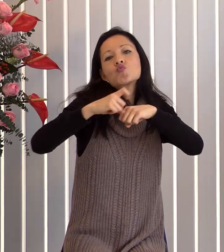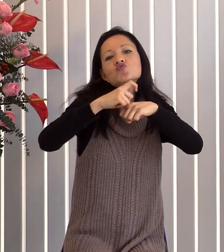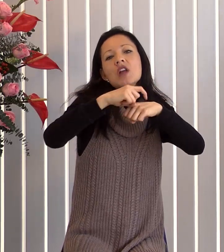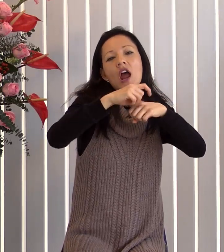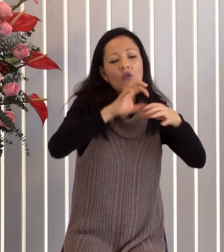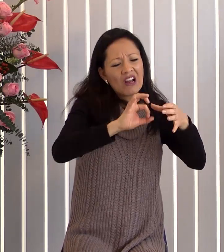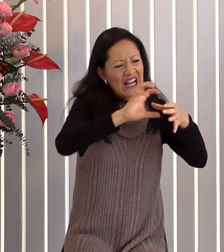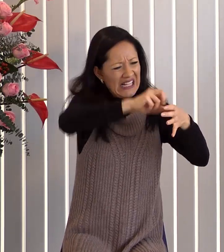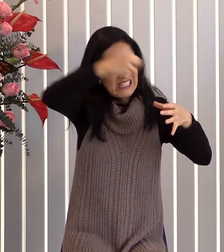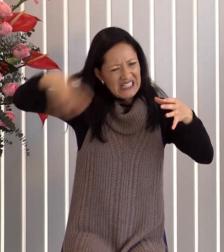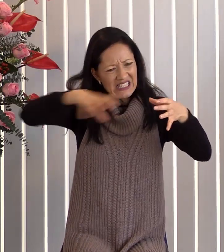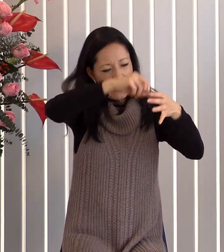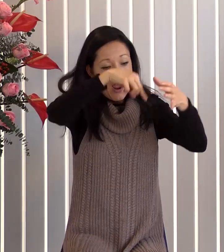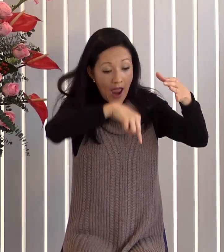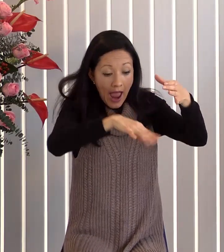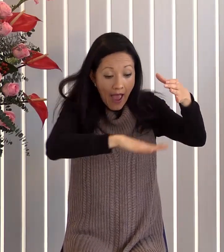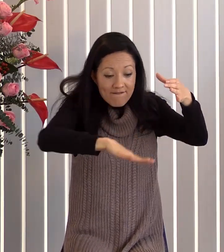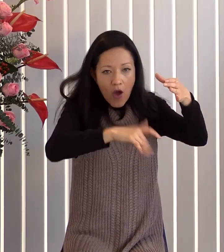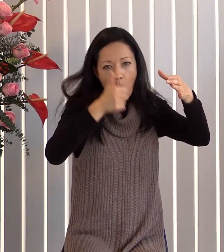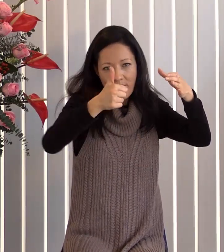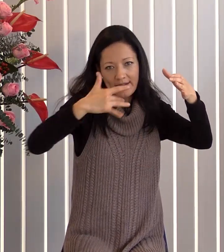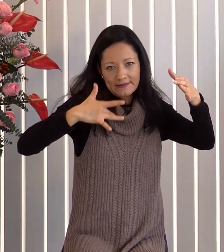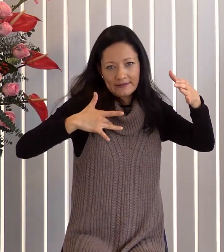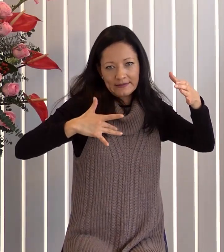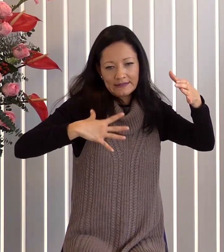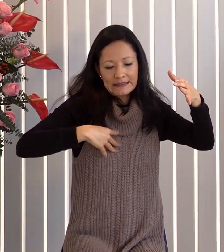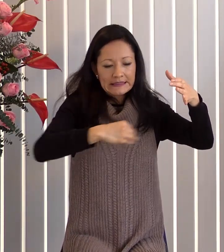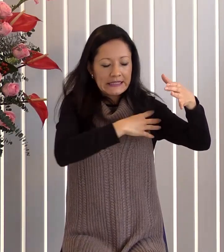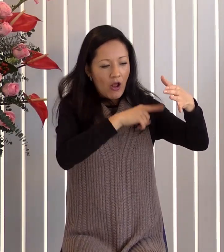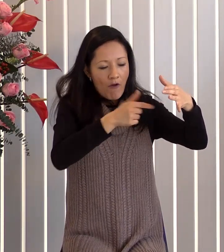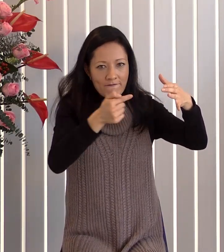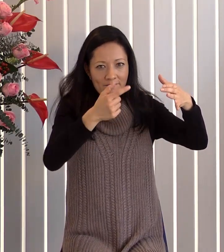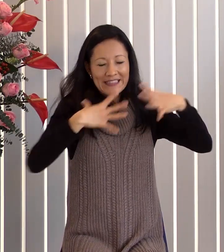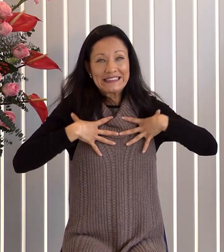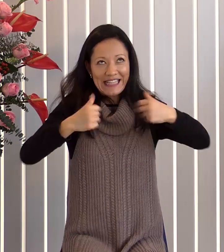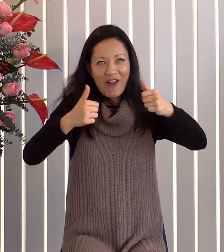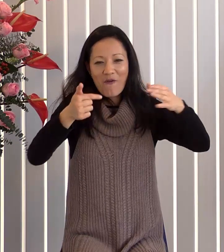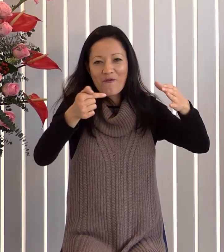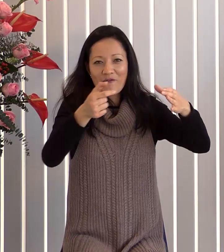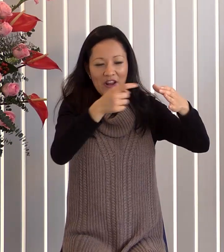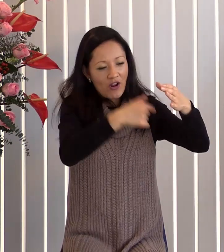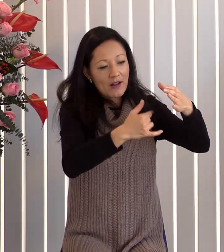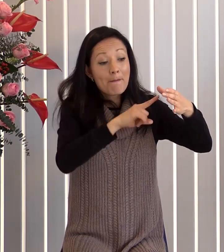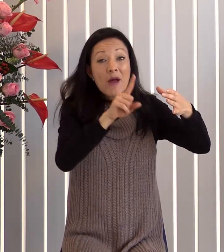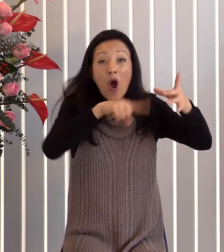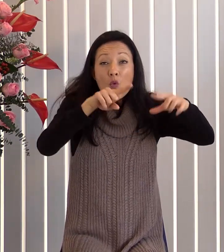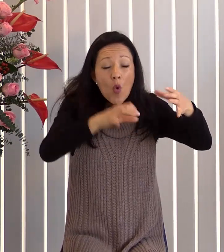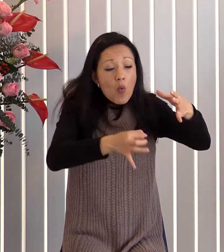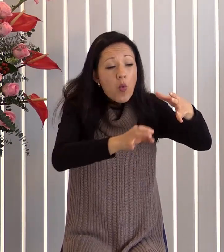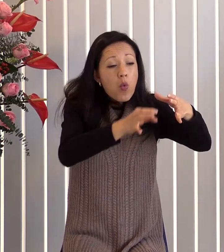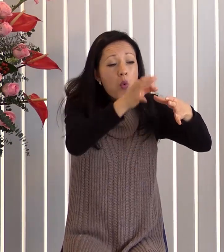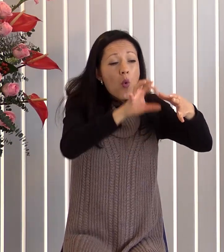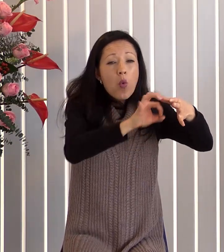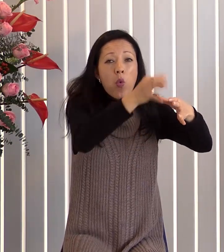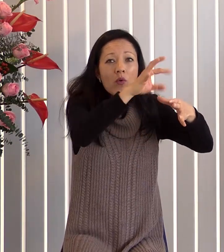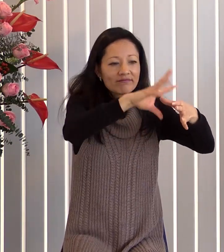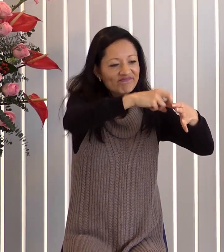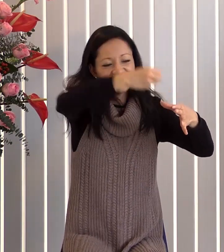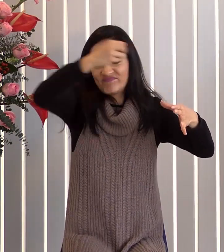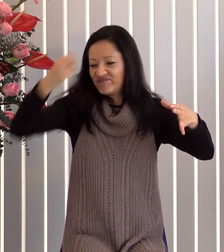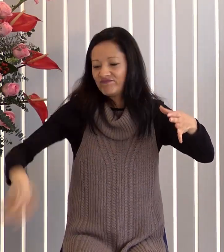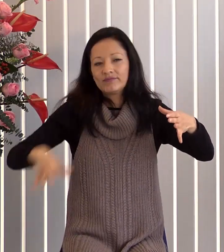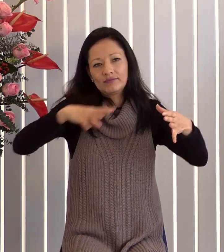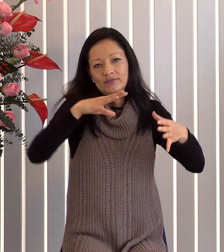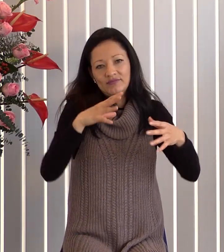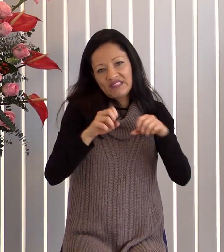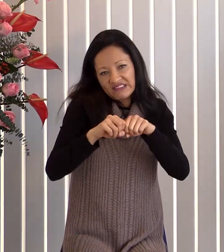o tienen gorgojillo o están vanos esos frijoles y le van a amargar después sus frijoles. Los bota.